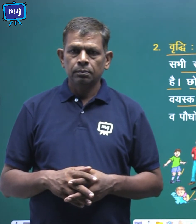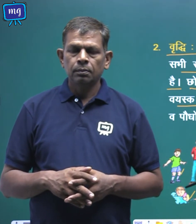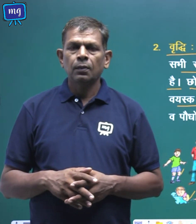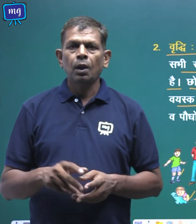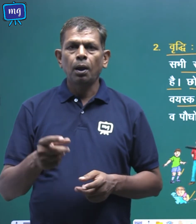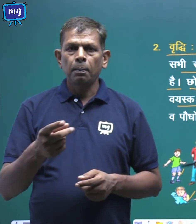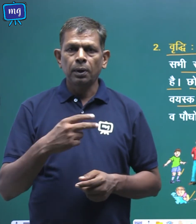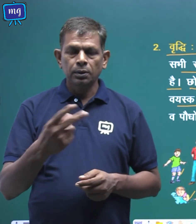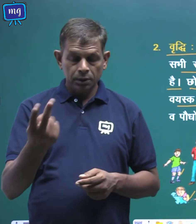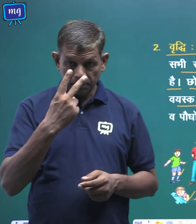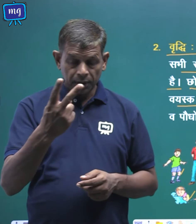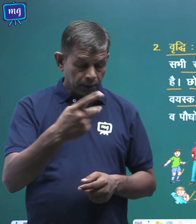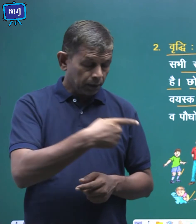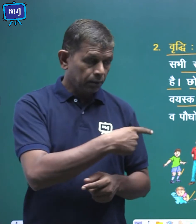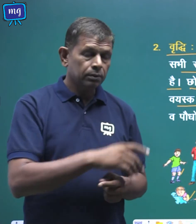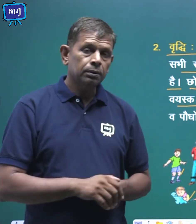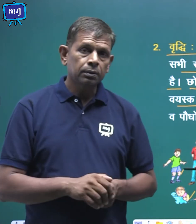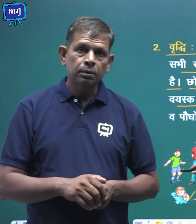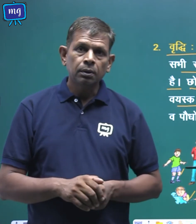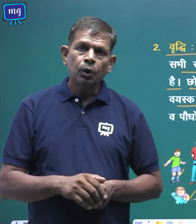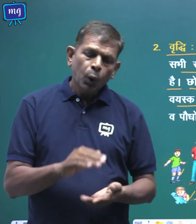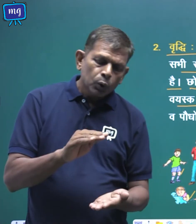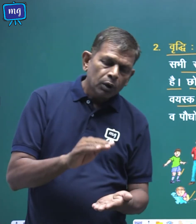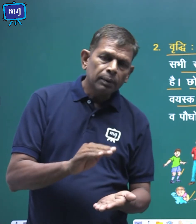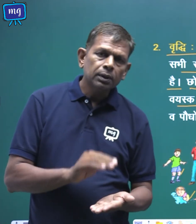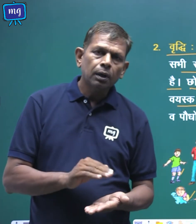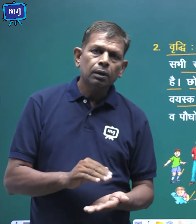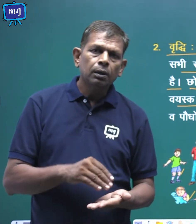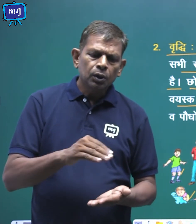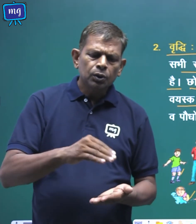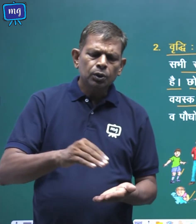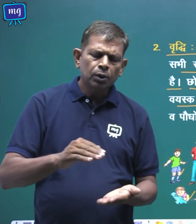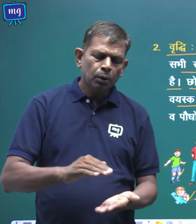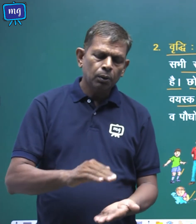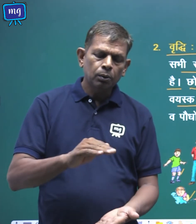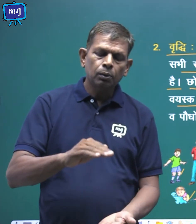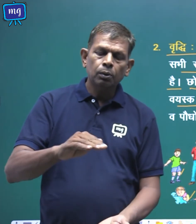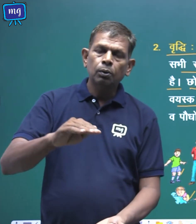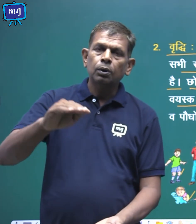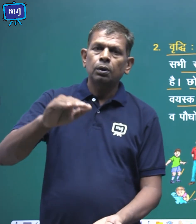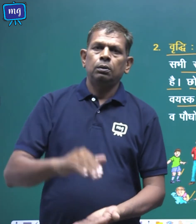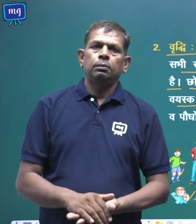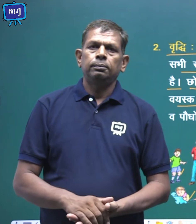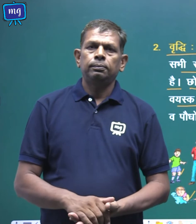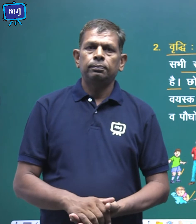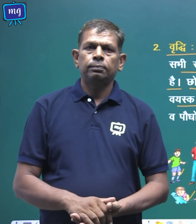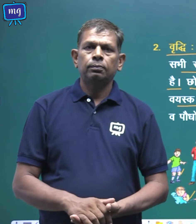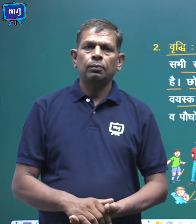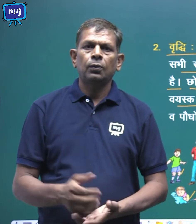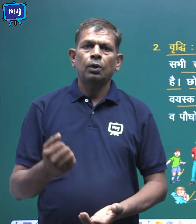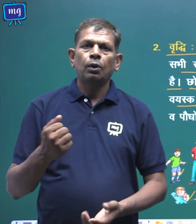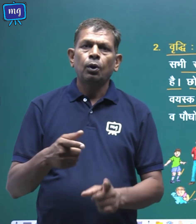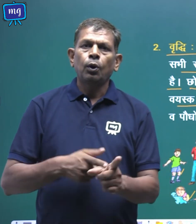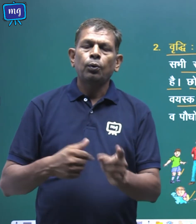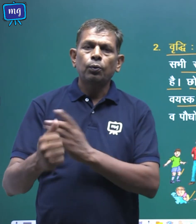आप देख रहे हो बच्चों चित्र में, छोटा बच्चा धीरे धीरे बड़ा होके वयस्क बन